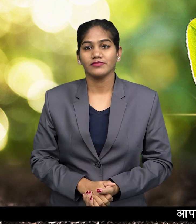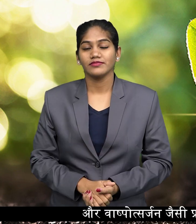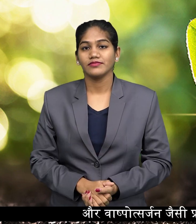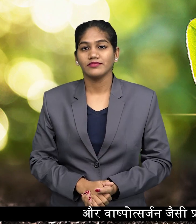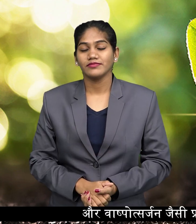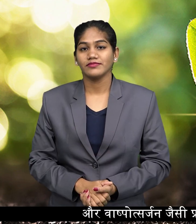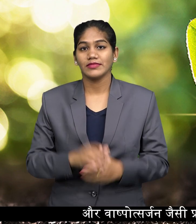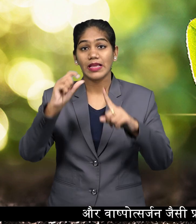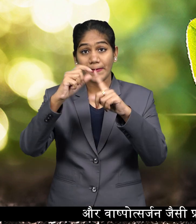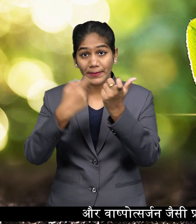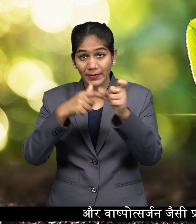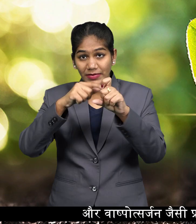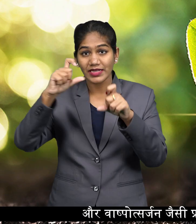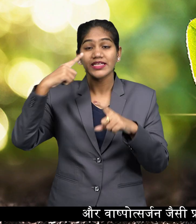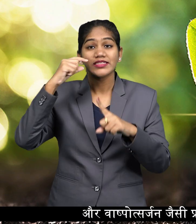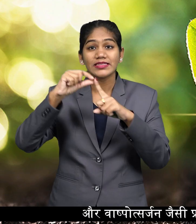और